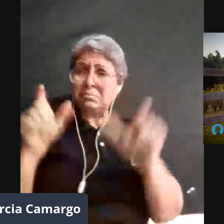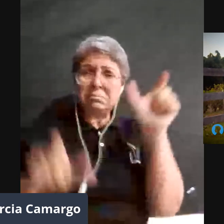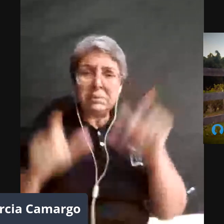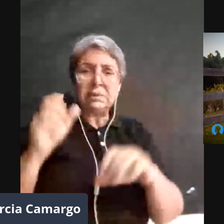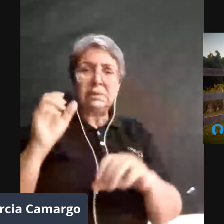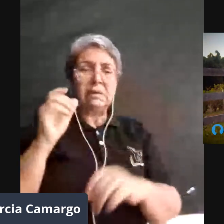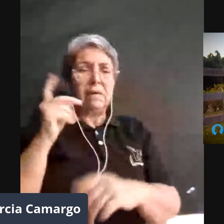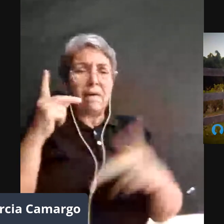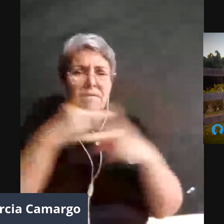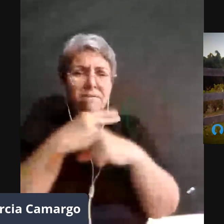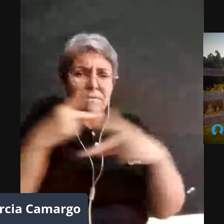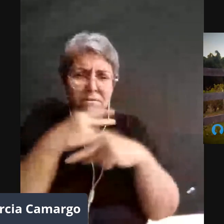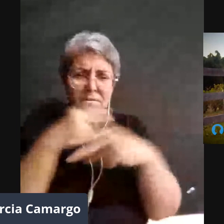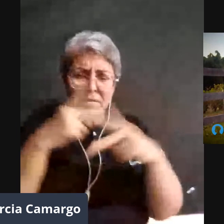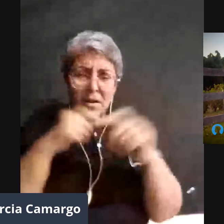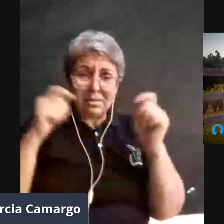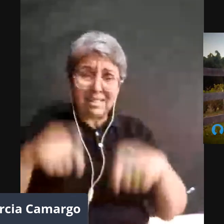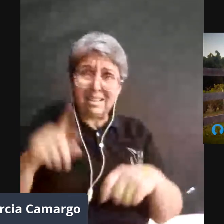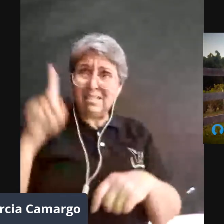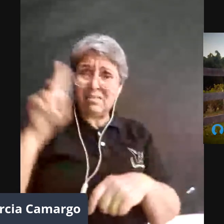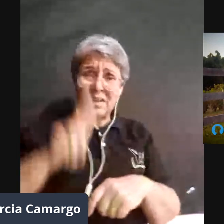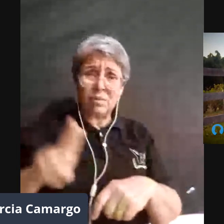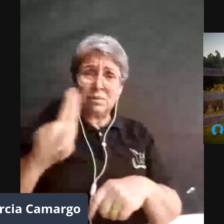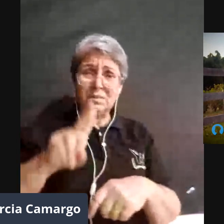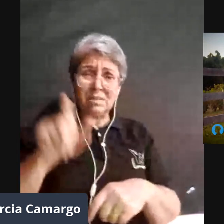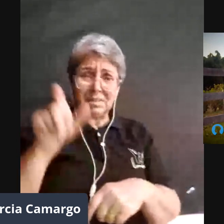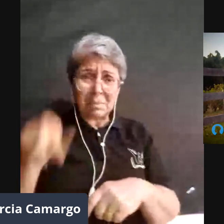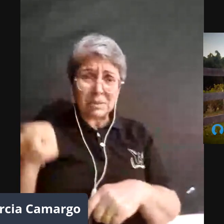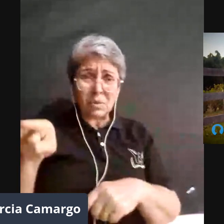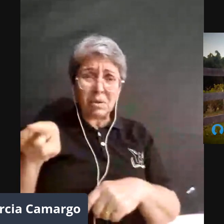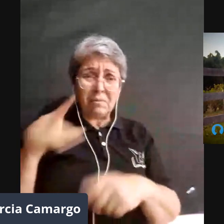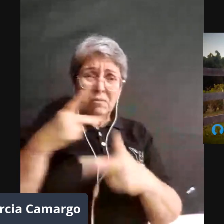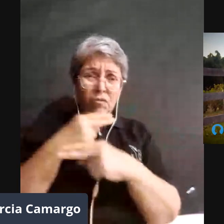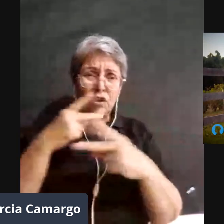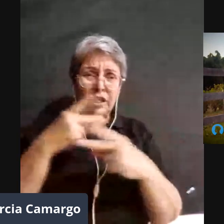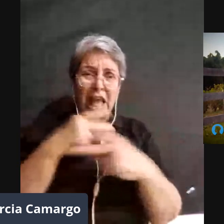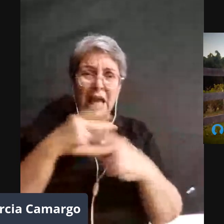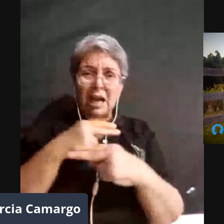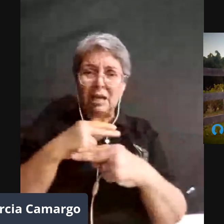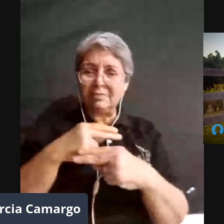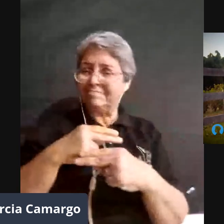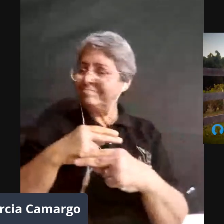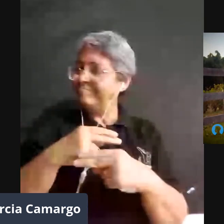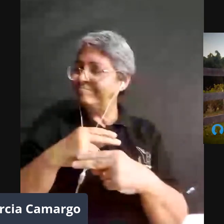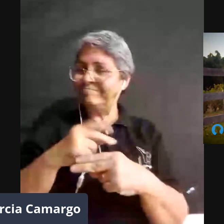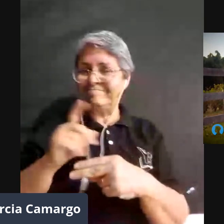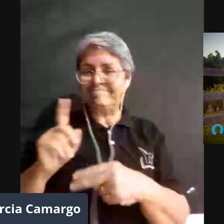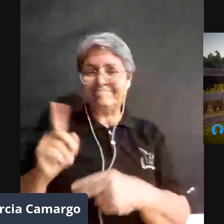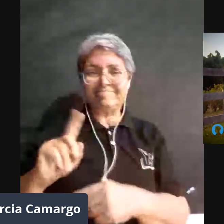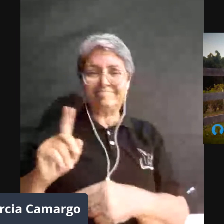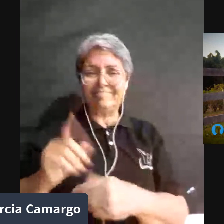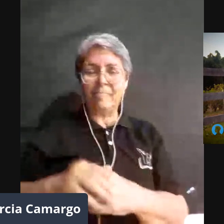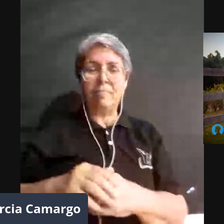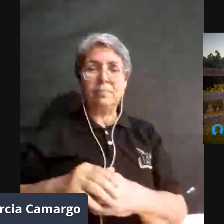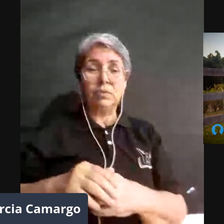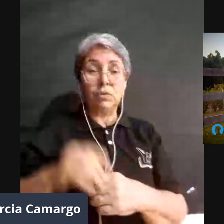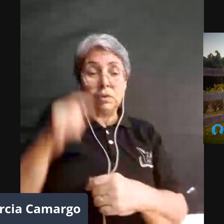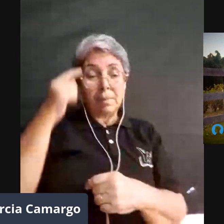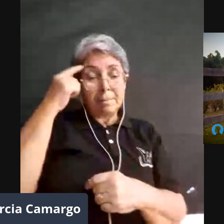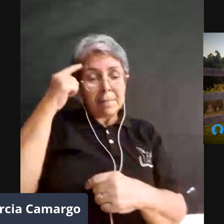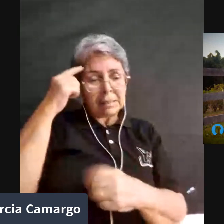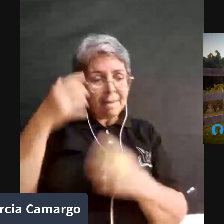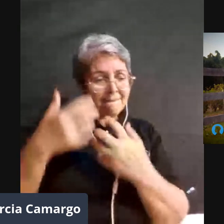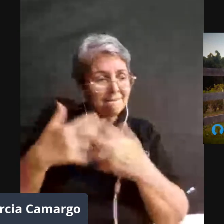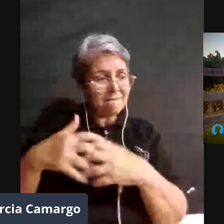Não. E mentes que pensam o mal, que maquinam o mal,